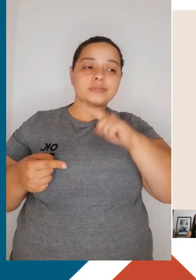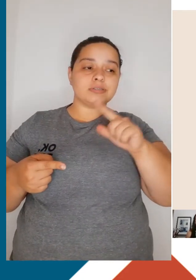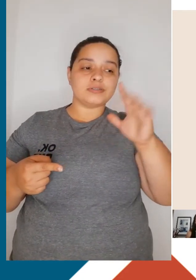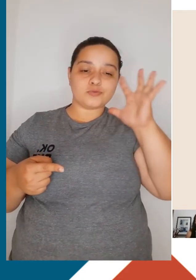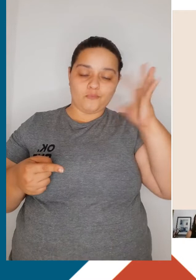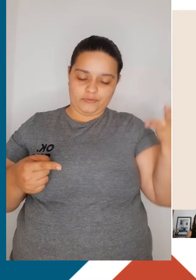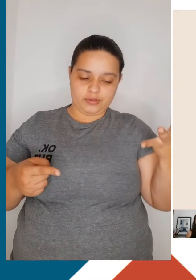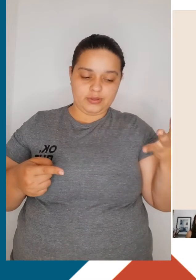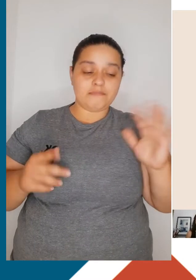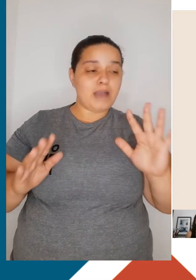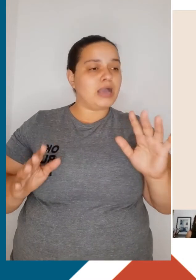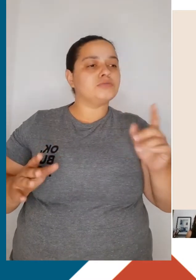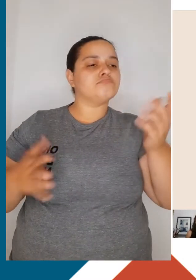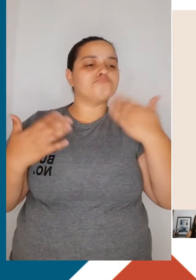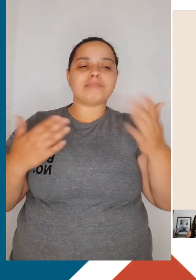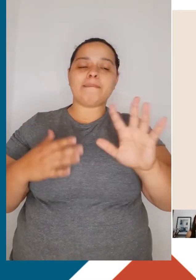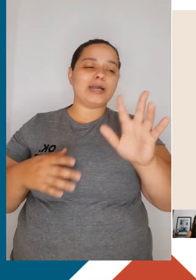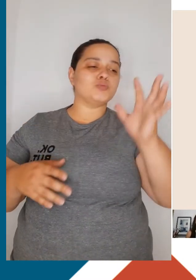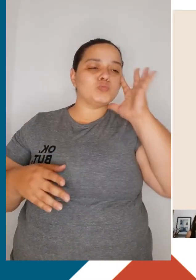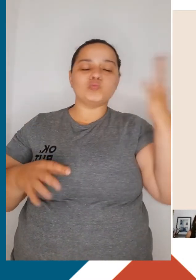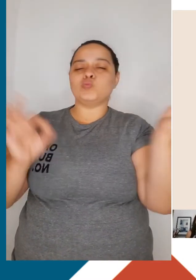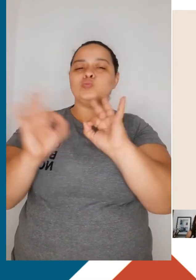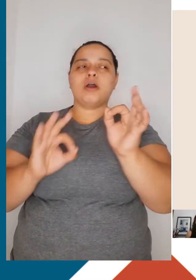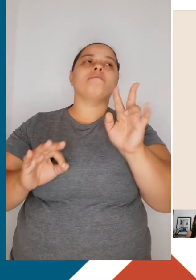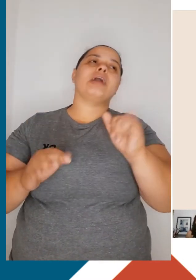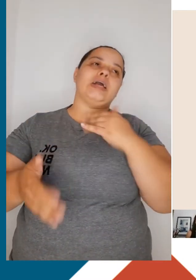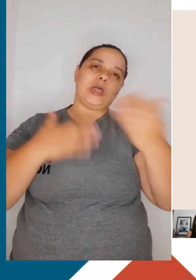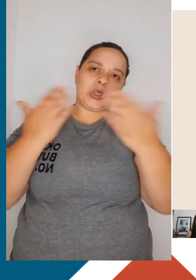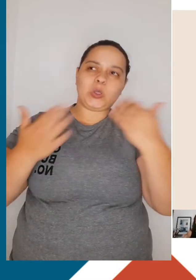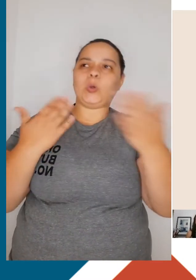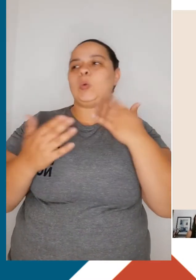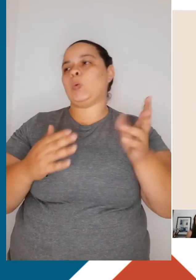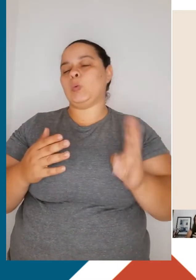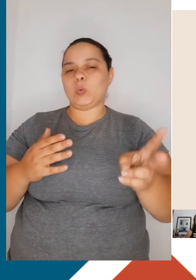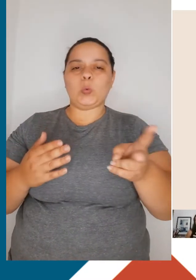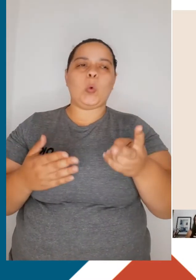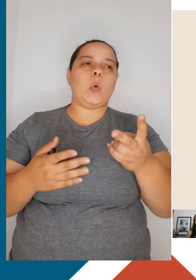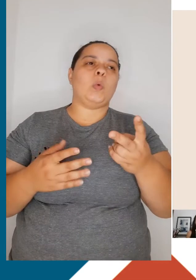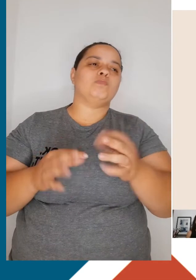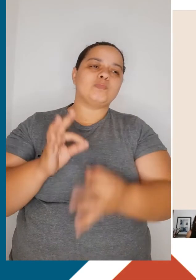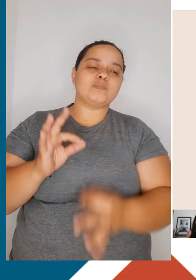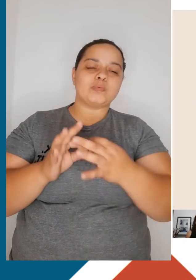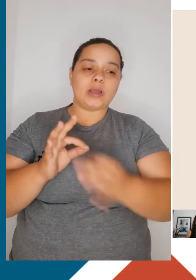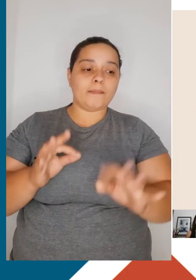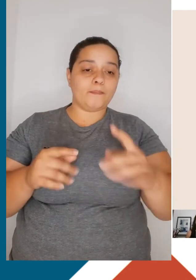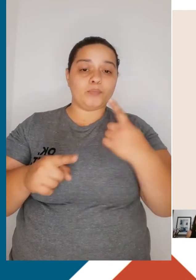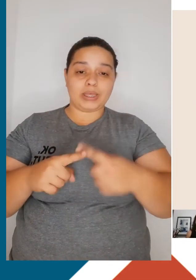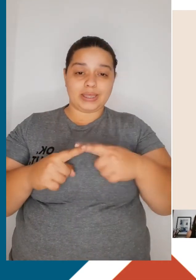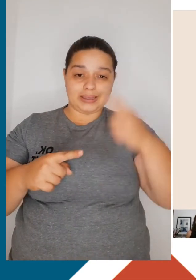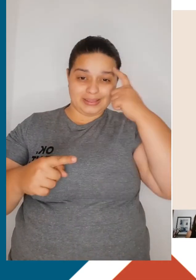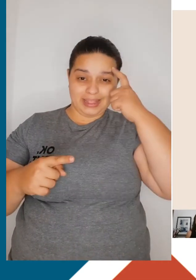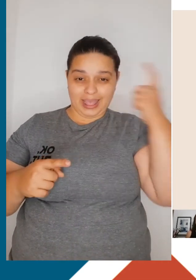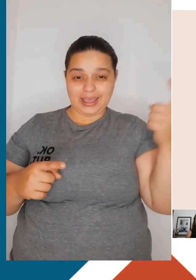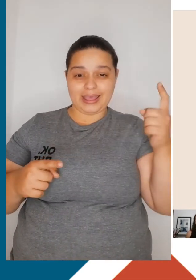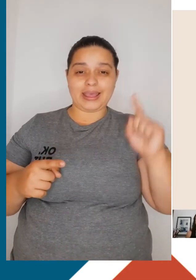é que nenhuma delas vai trazer uma solução. Elas vão ficar aí num debate bastante desgastante, porque a disputa das ideias que